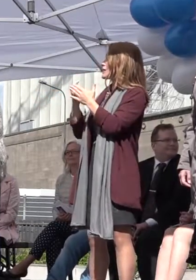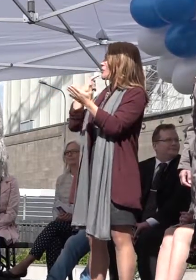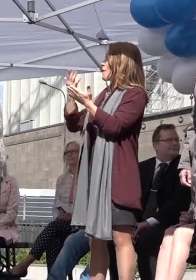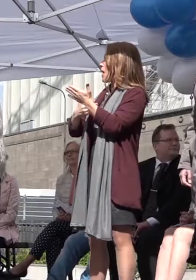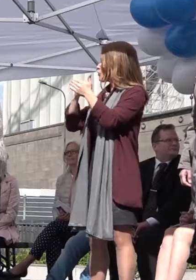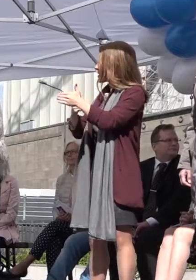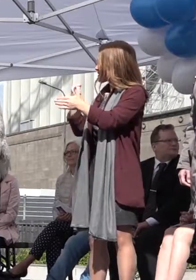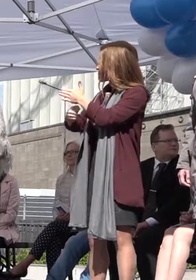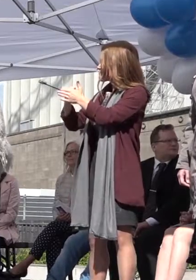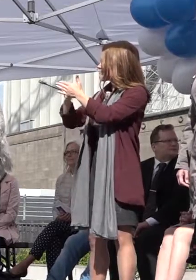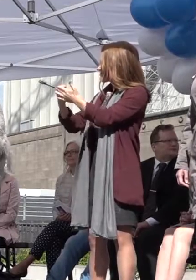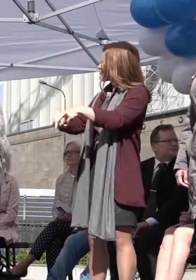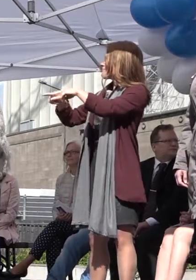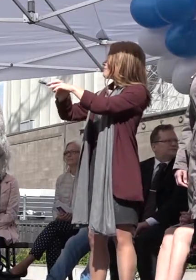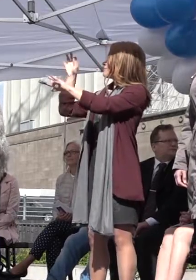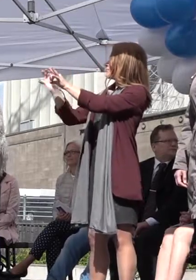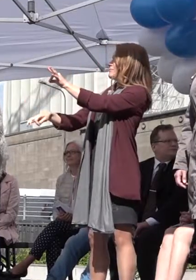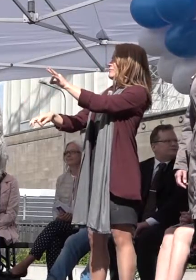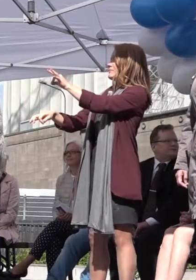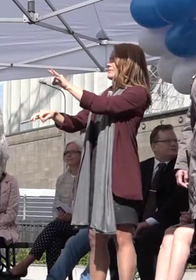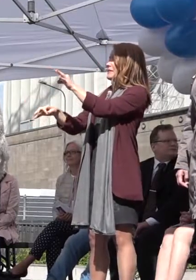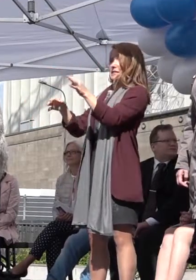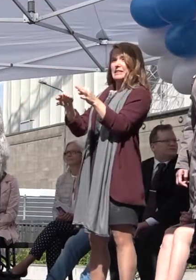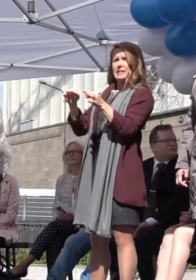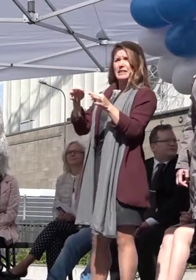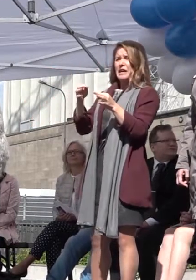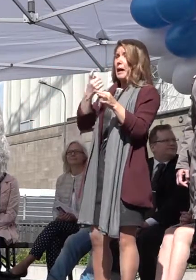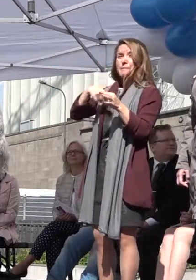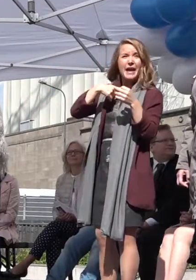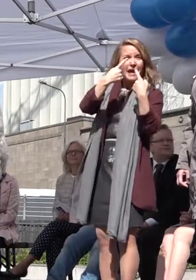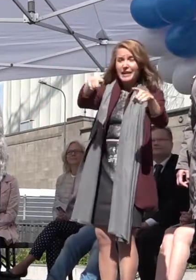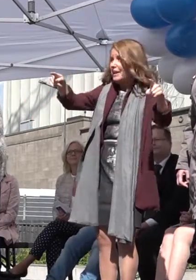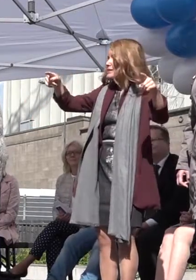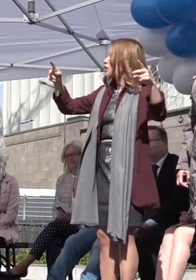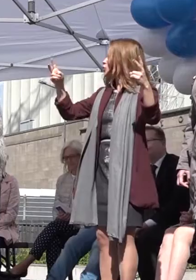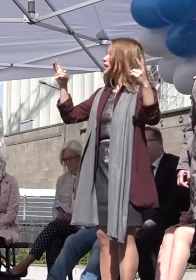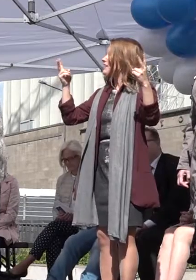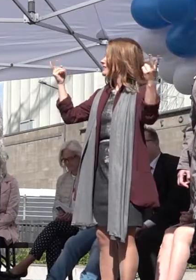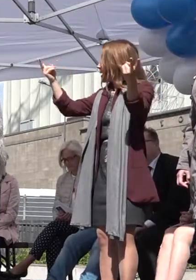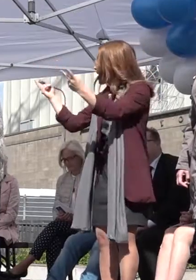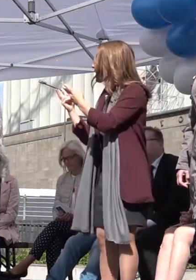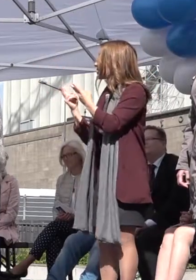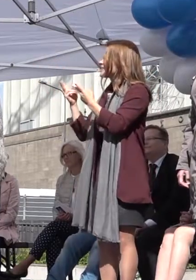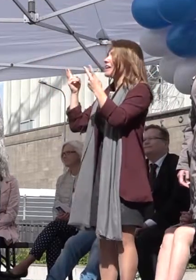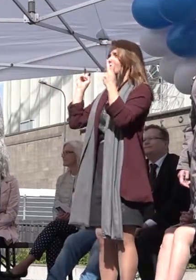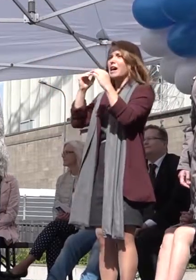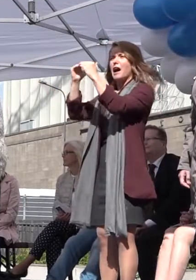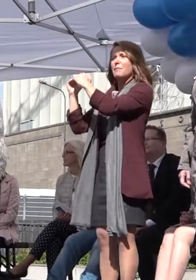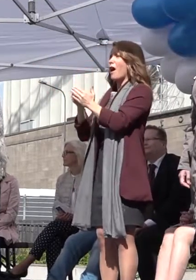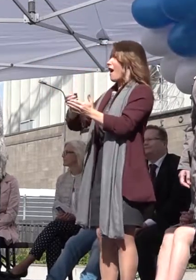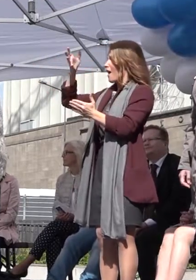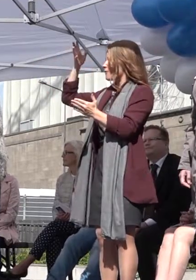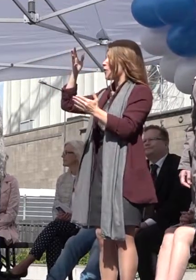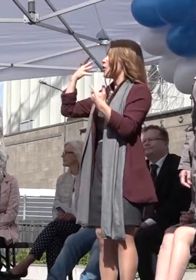eteen saavutettu. Olemme erilaisia, mutta olemme samanlaisia, olemme samanarvoisia. Nautitaan tästä hetkestä